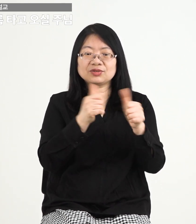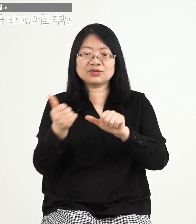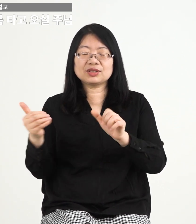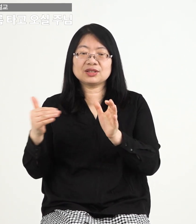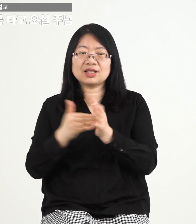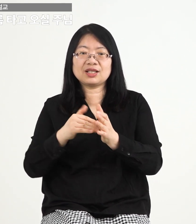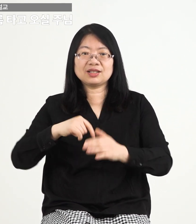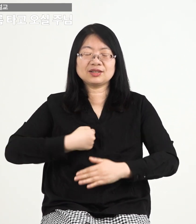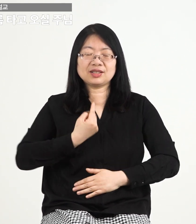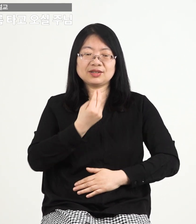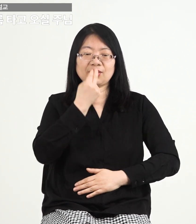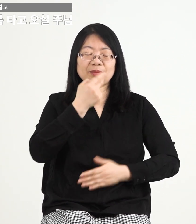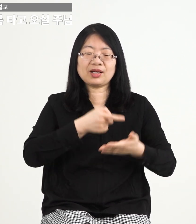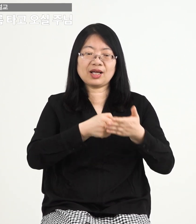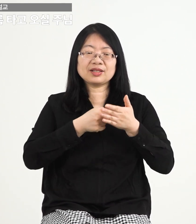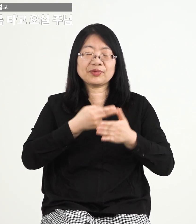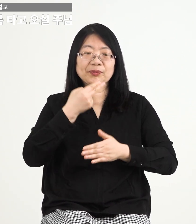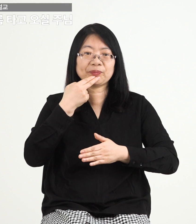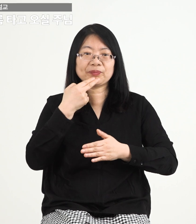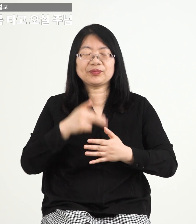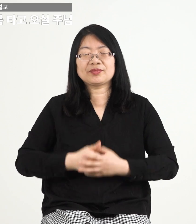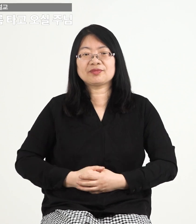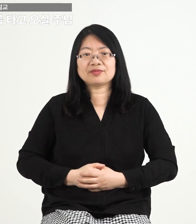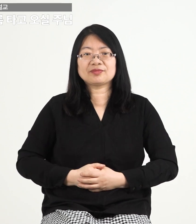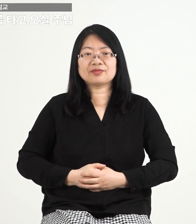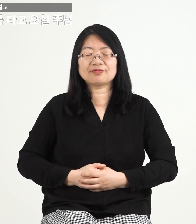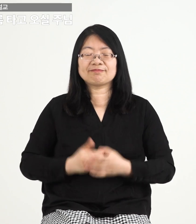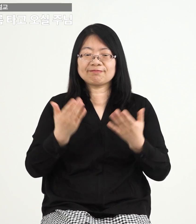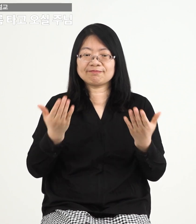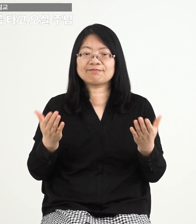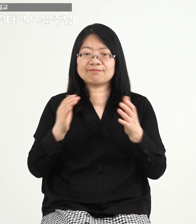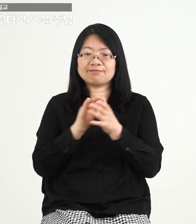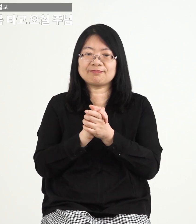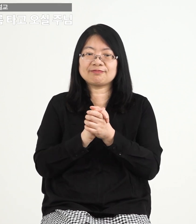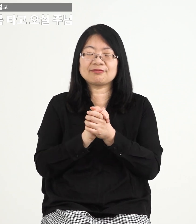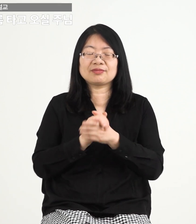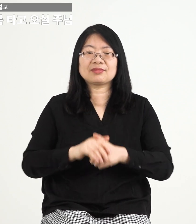죽기까지 자기들의 생명을 아끼지 아니하였도다. 아멘.